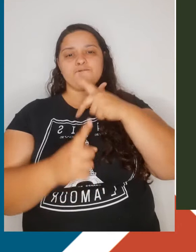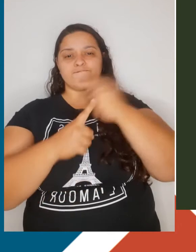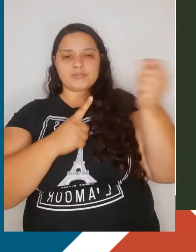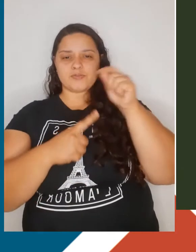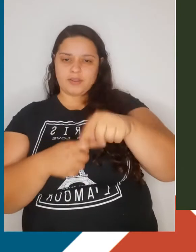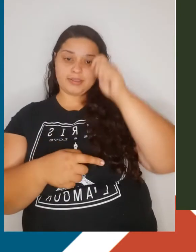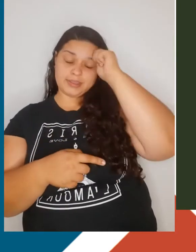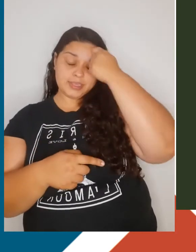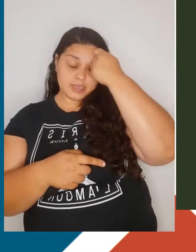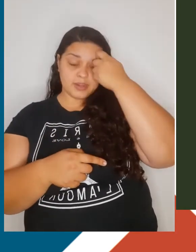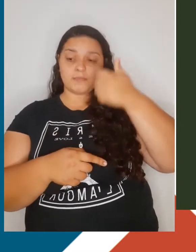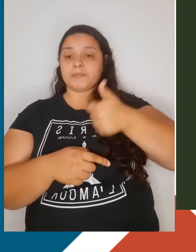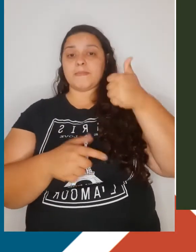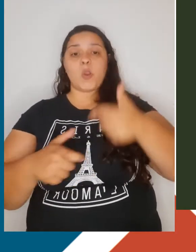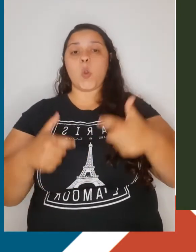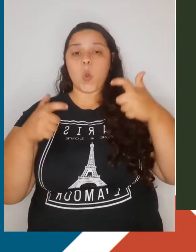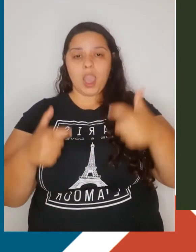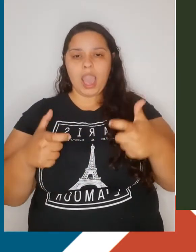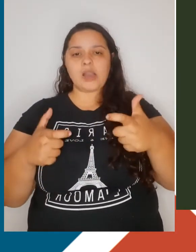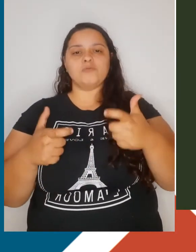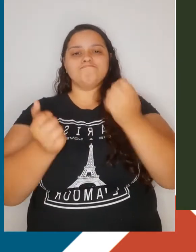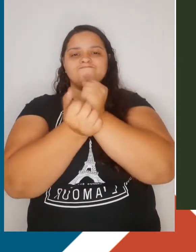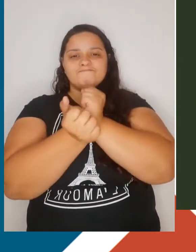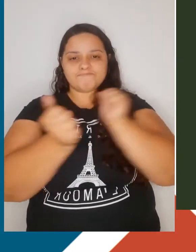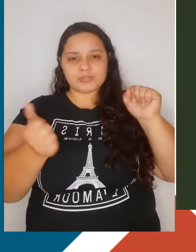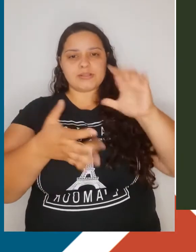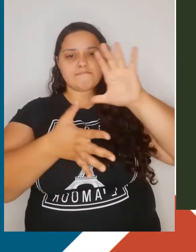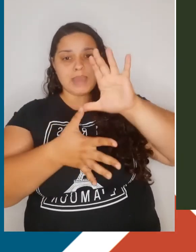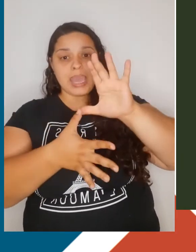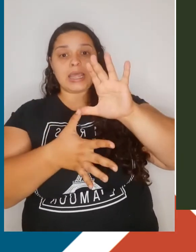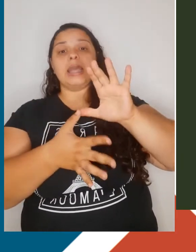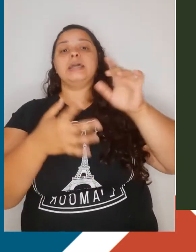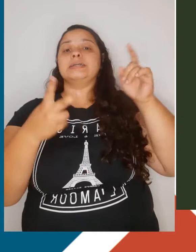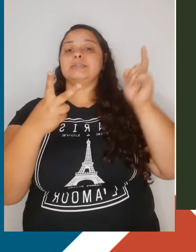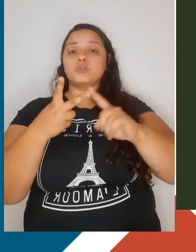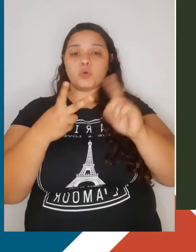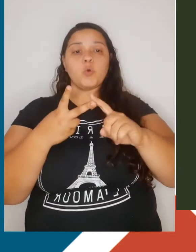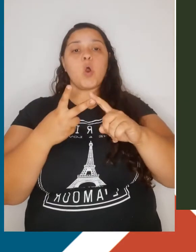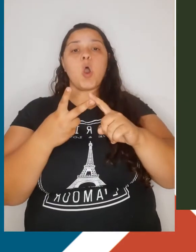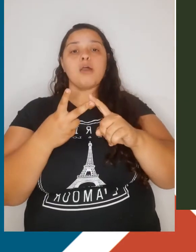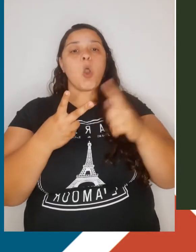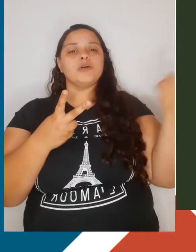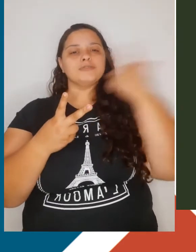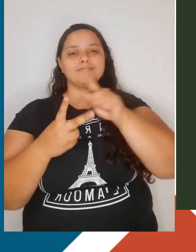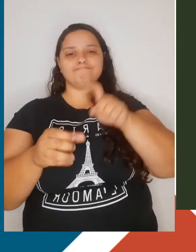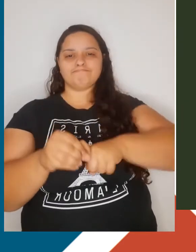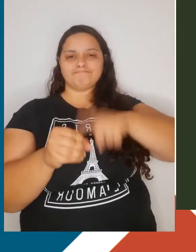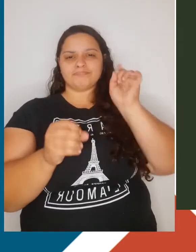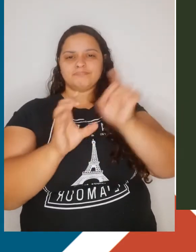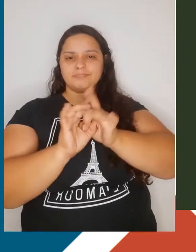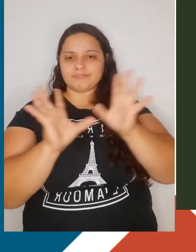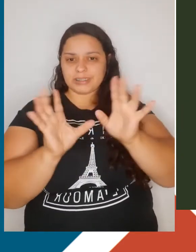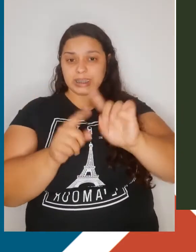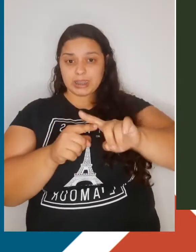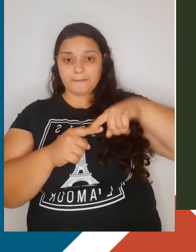insurreição de escravos no mundo. Foi então o primeiro local a abolir a escravidão nas Américas e o segundo a conseguir a